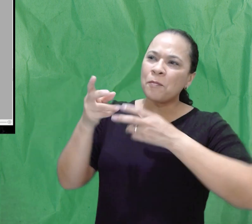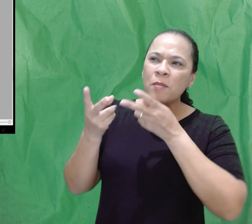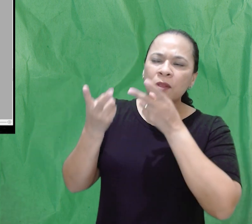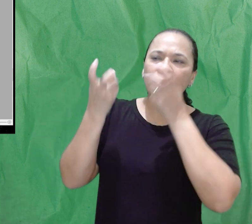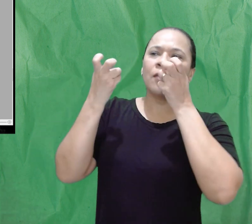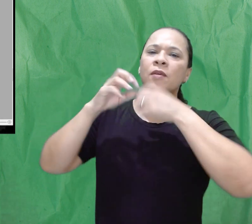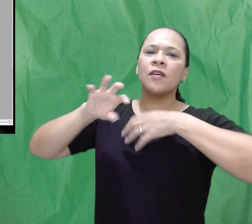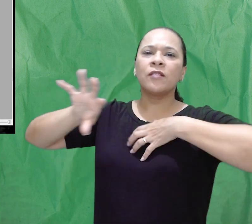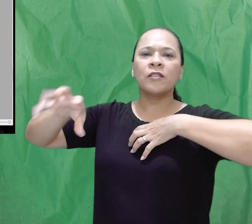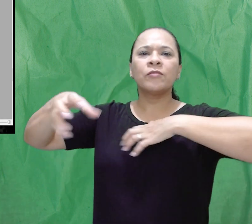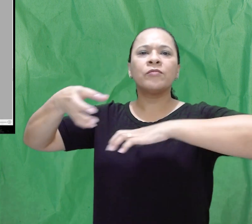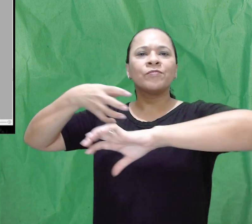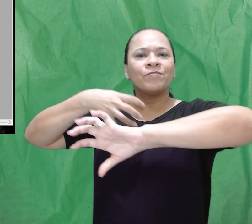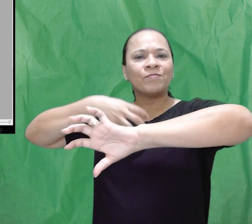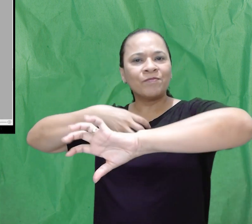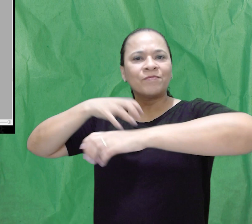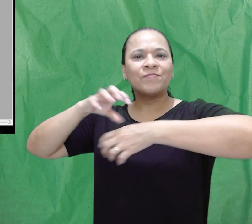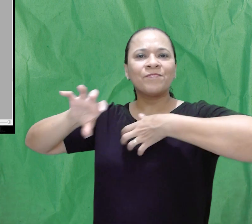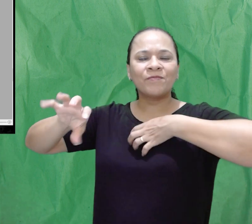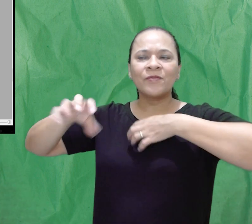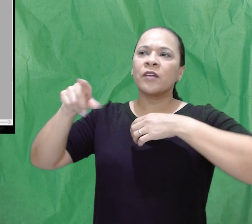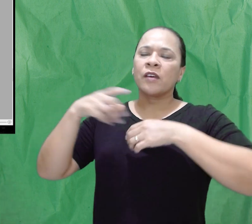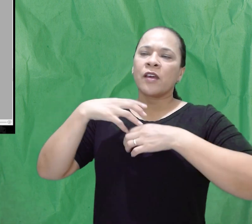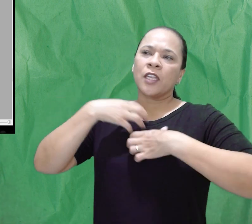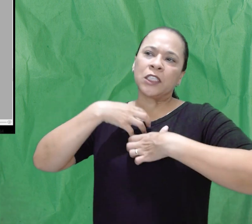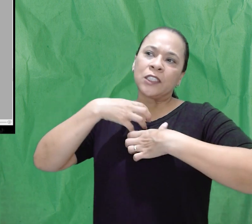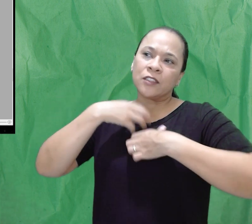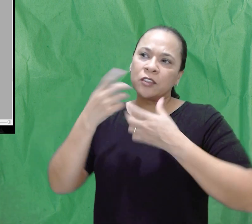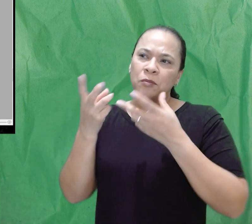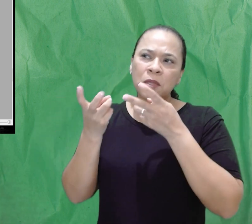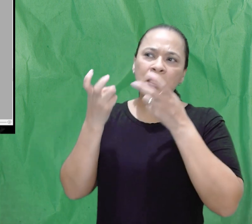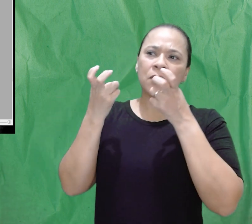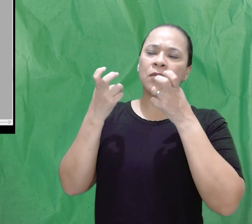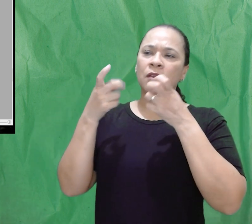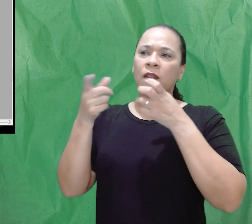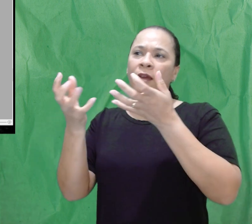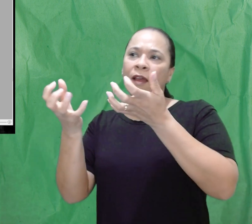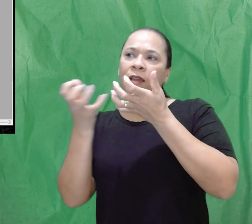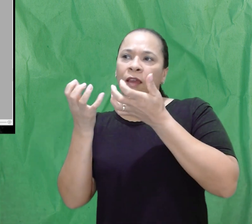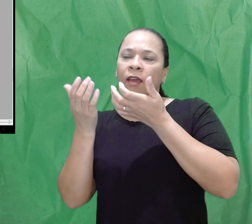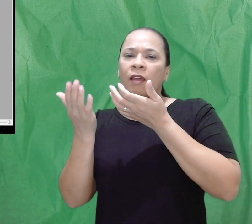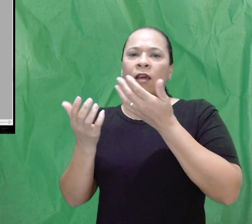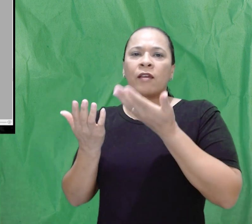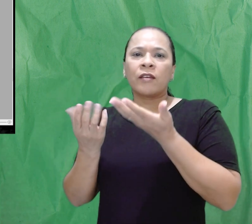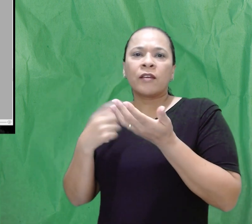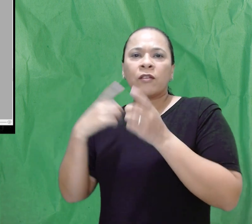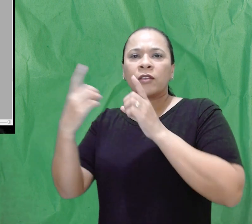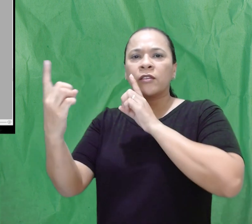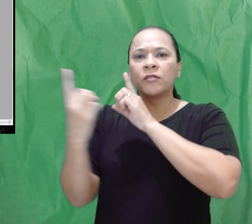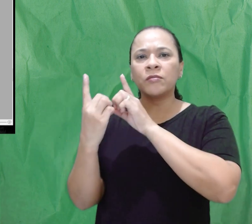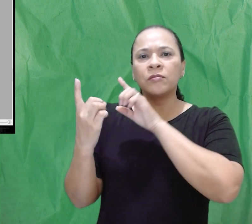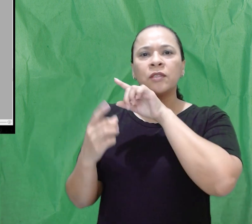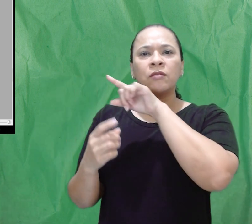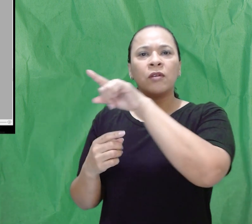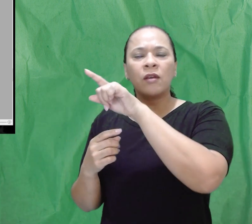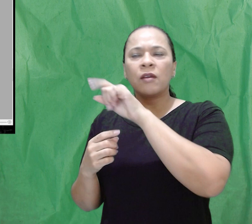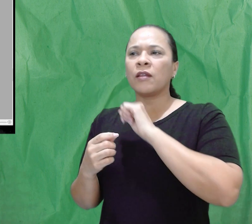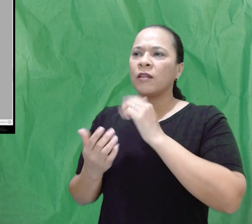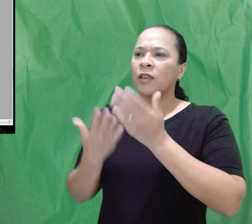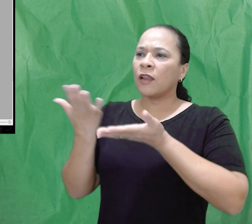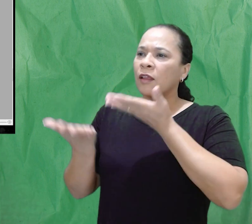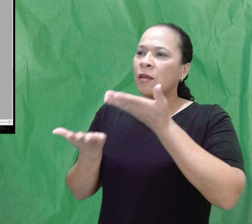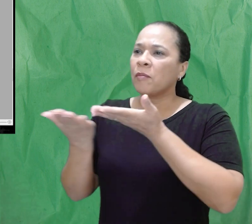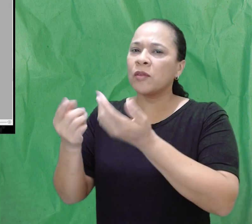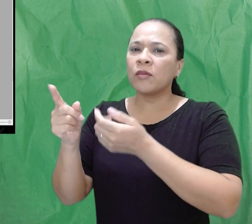sentindo, entender como ela se sente, né? Como ela gostaria de ser tratada nesse momento. E sempre que for necessário, a gente